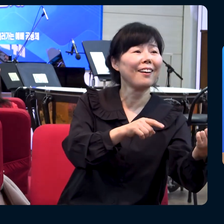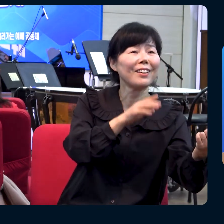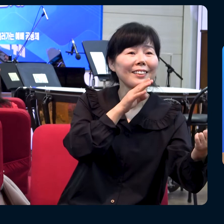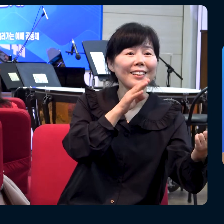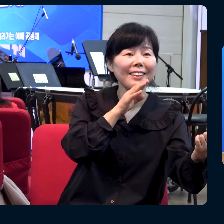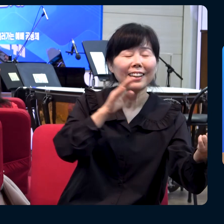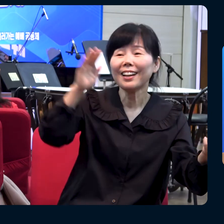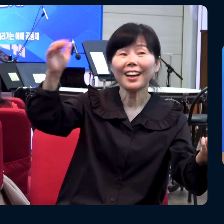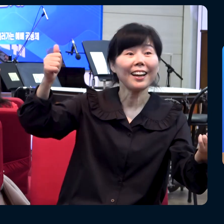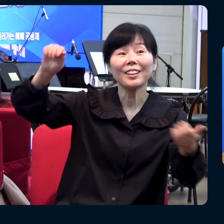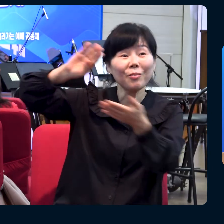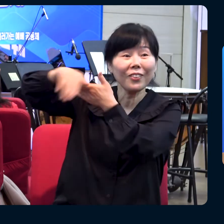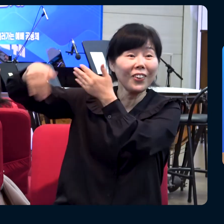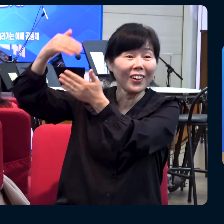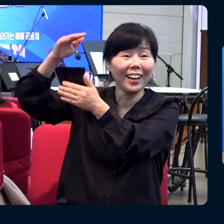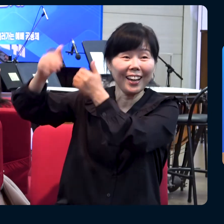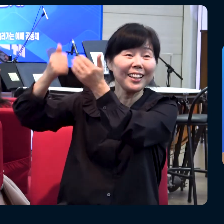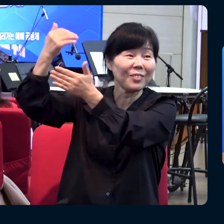하나님 말고